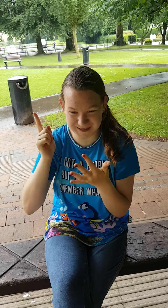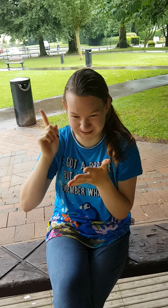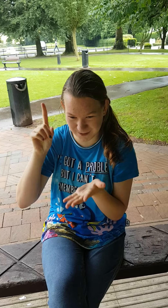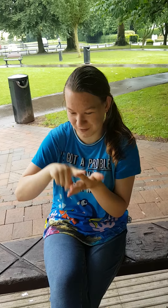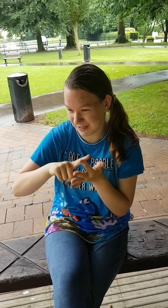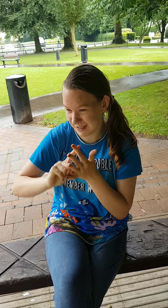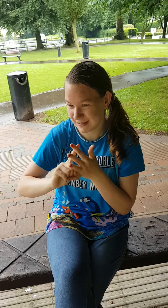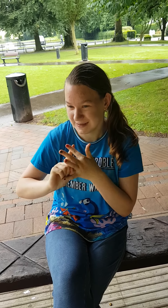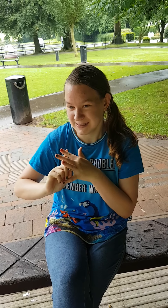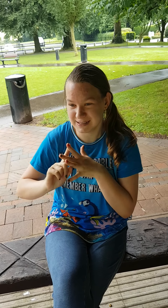22.